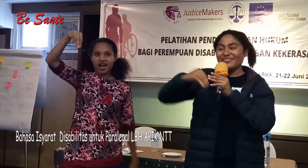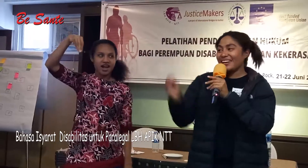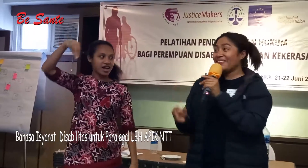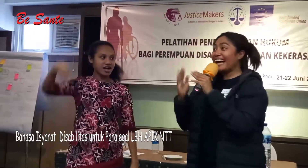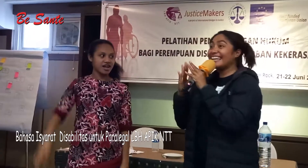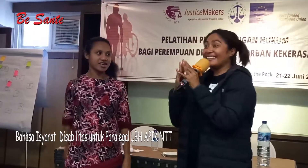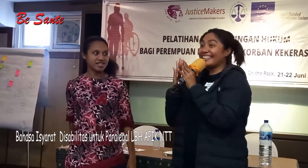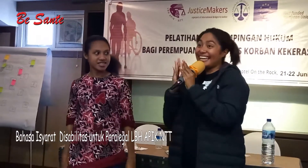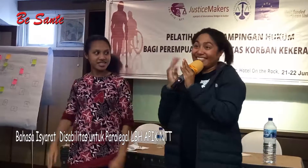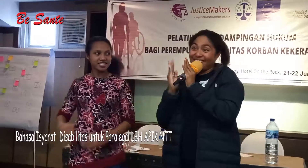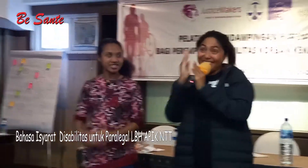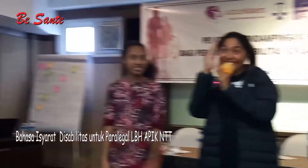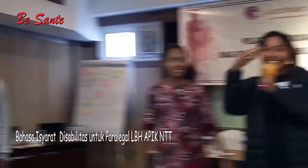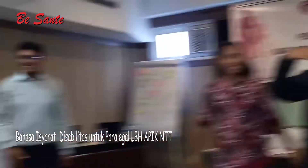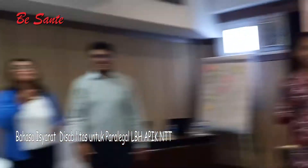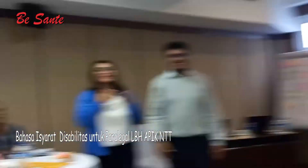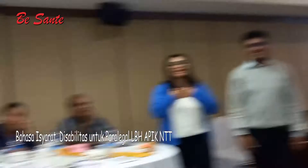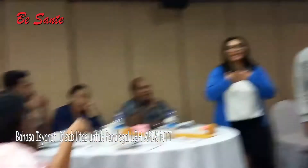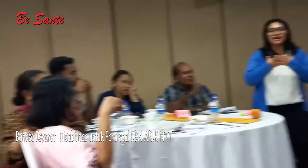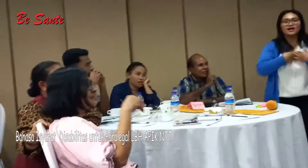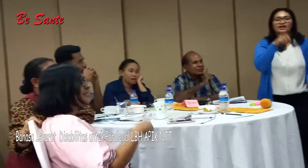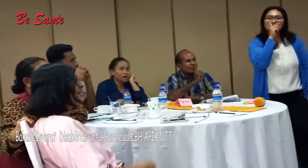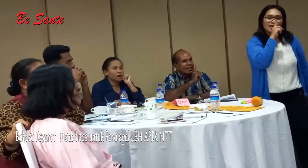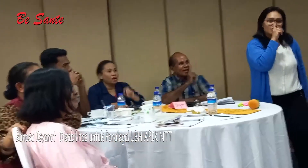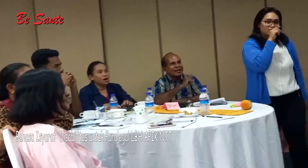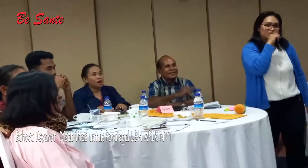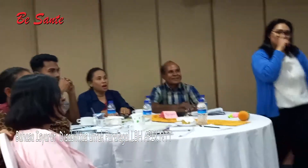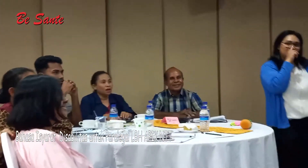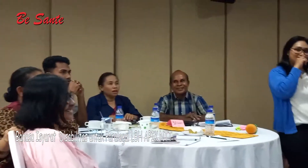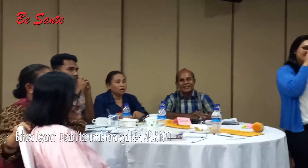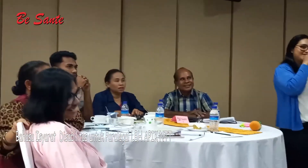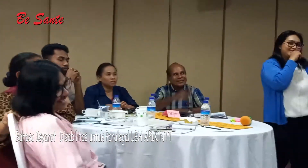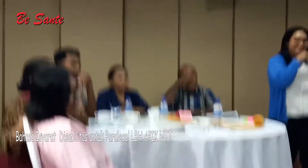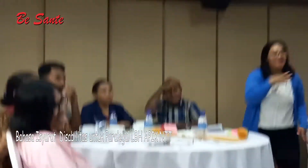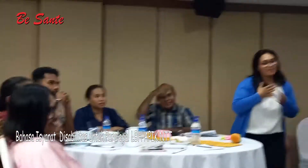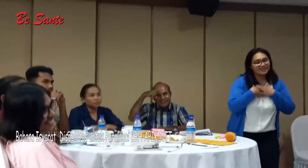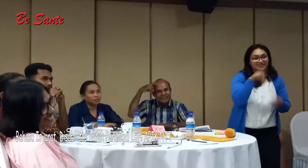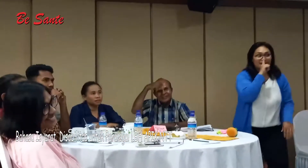Sumba. Rumah adat yang tajam yang ujung tuh Sumba. Beto mau tahu deh, ada yang bisa jawab.